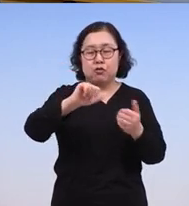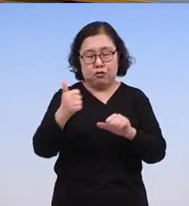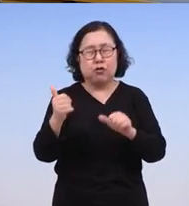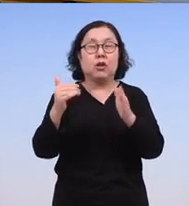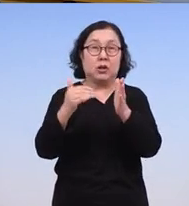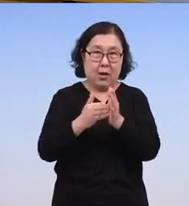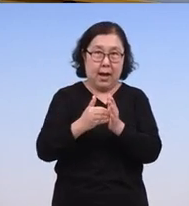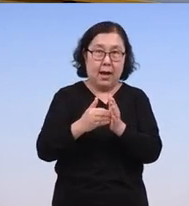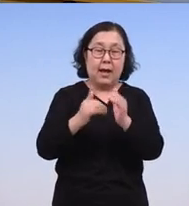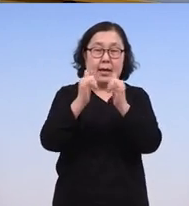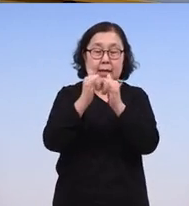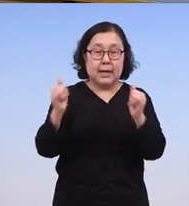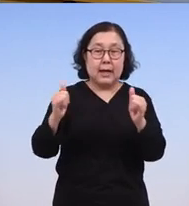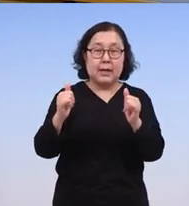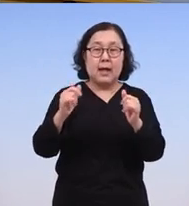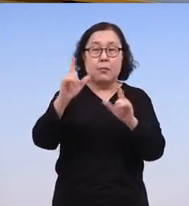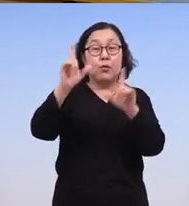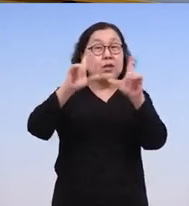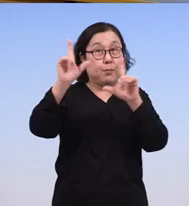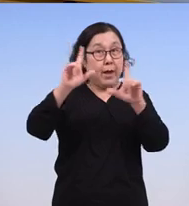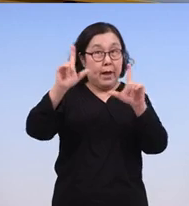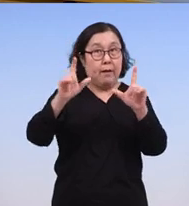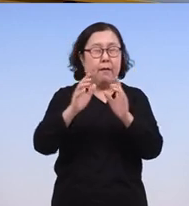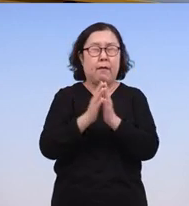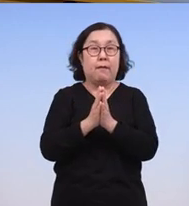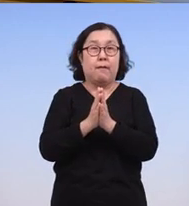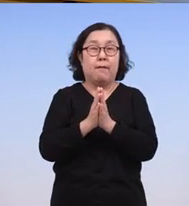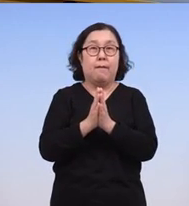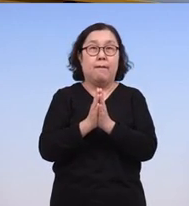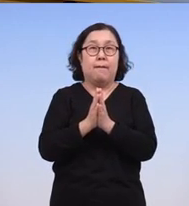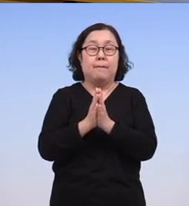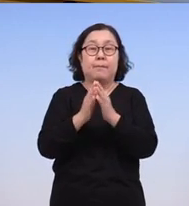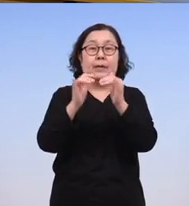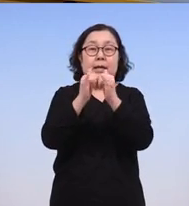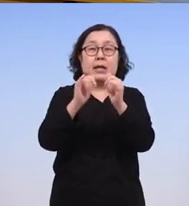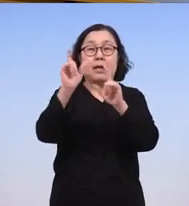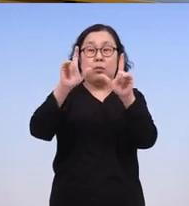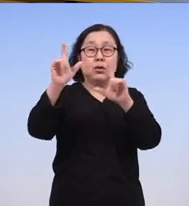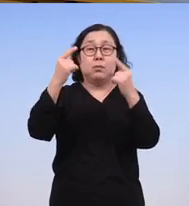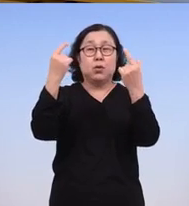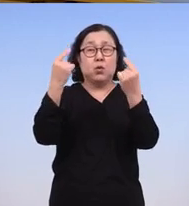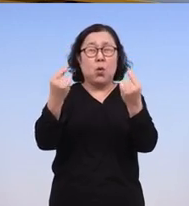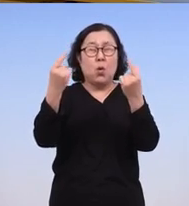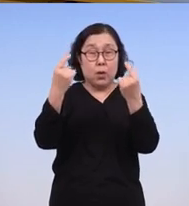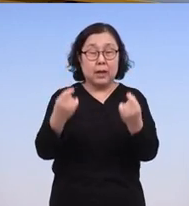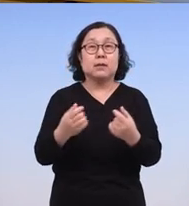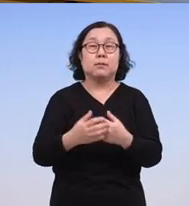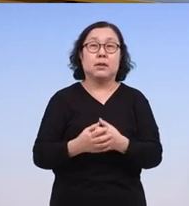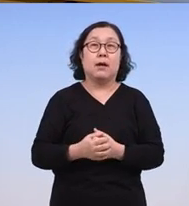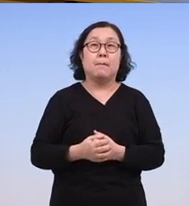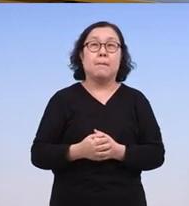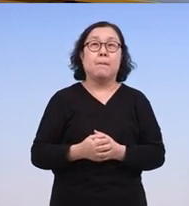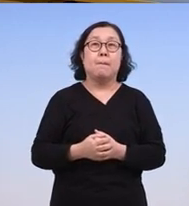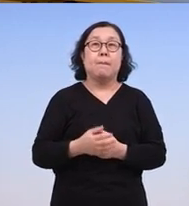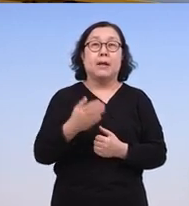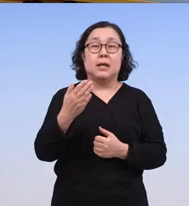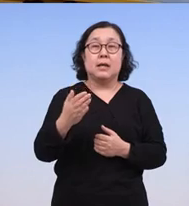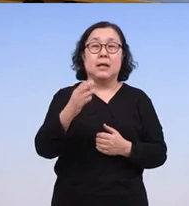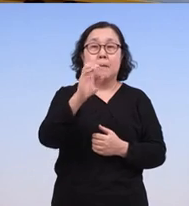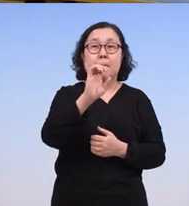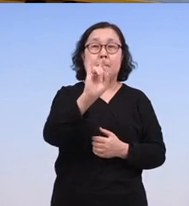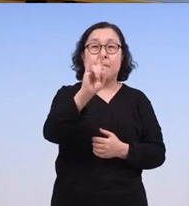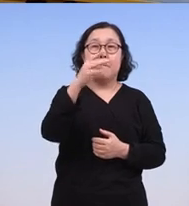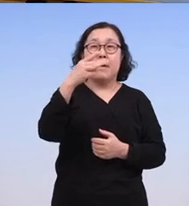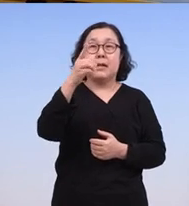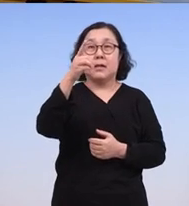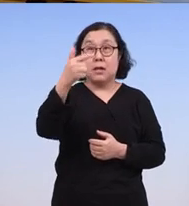낳았으며 죽었더라. 이게 인간의 그 군상의 흐름을 쭉 이렇게 반복하면 열교를 하는데